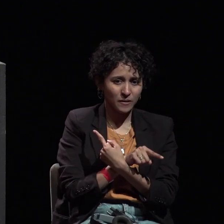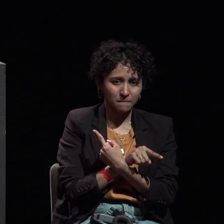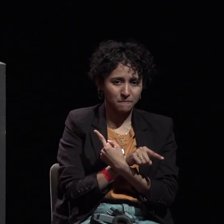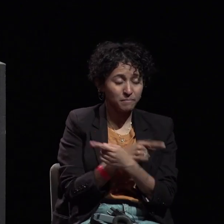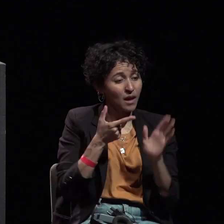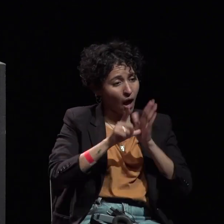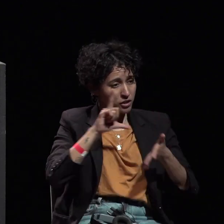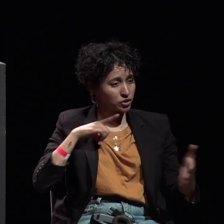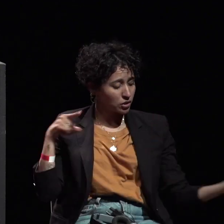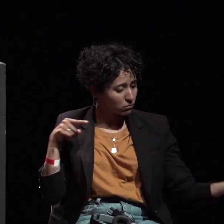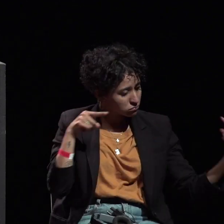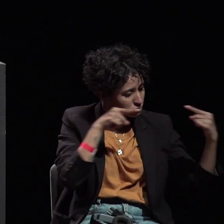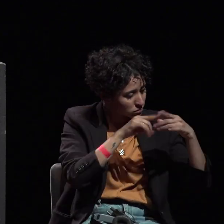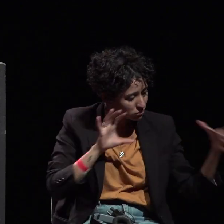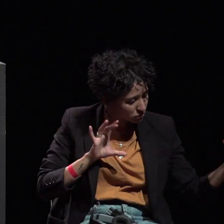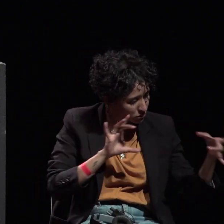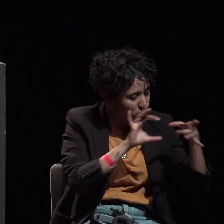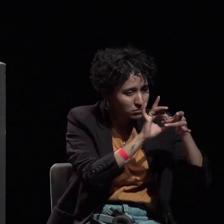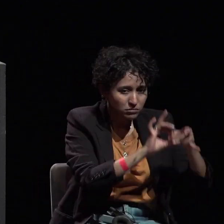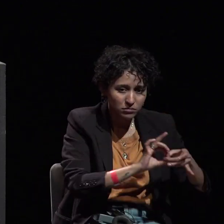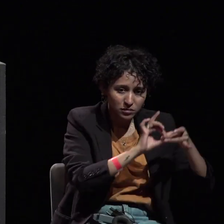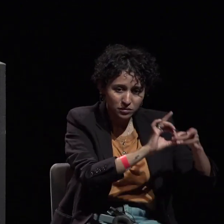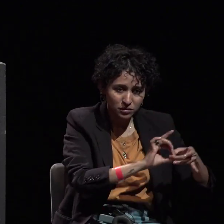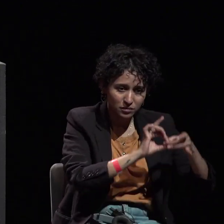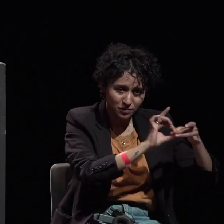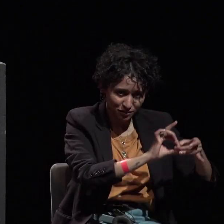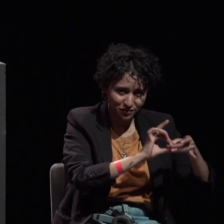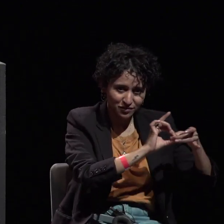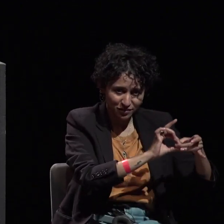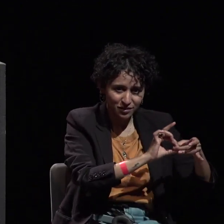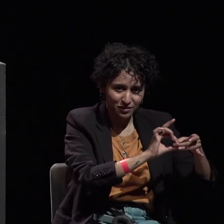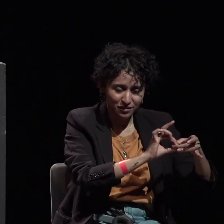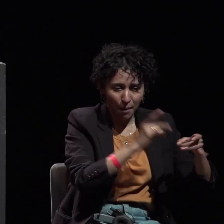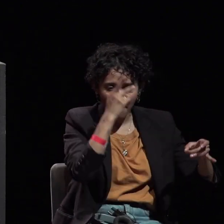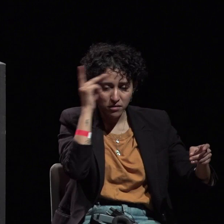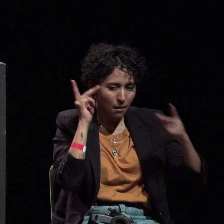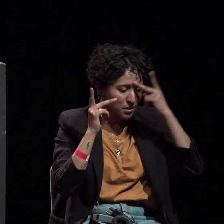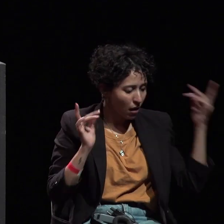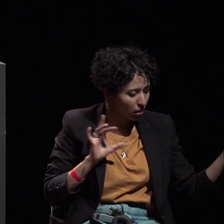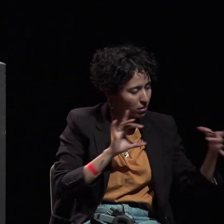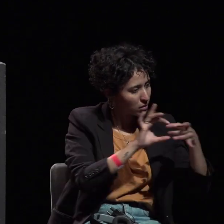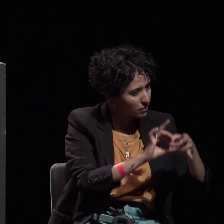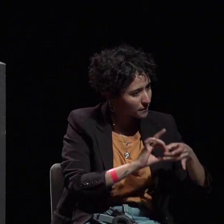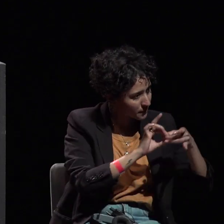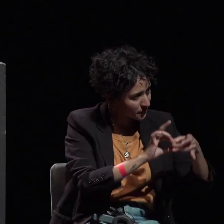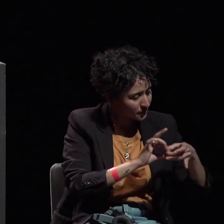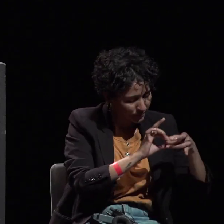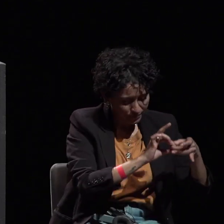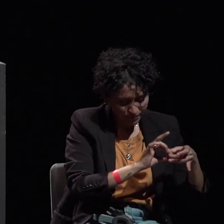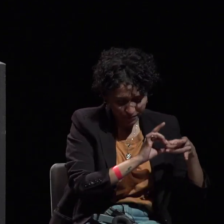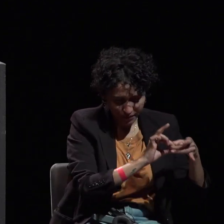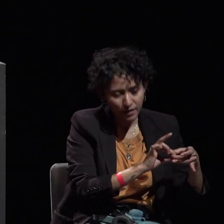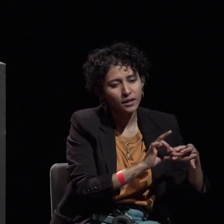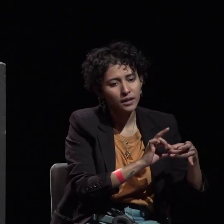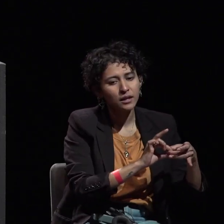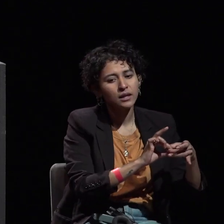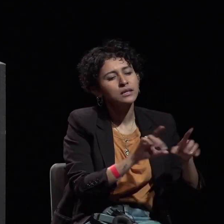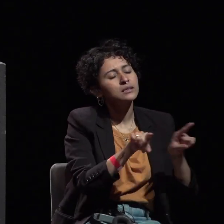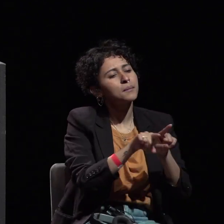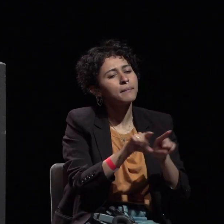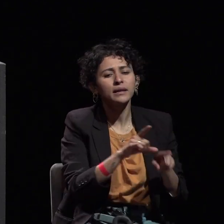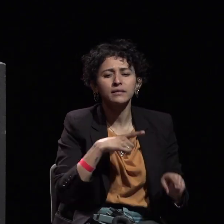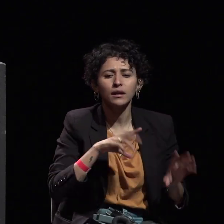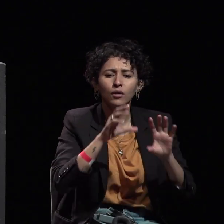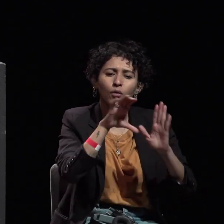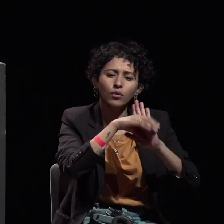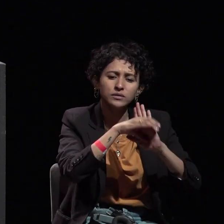aliança fundamental entre conceito, coisa e pessoa sobre a qual falávamos. Reivindicações de ancestralidade e de identidade, por mais importantes que sejam para